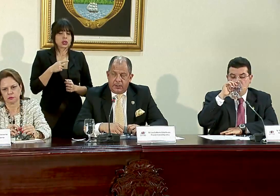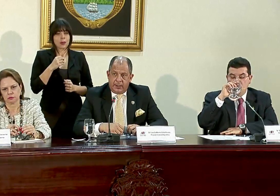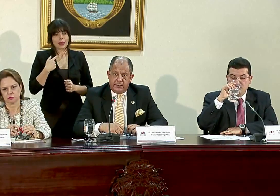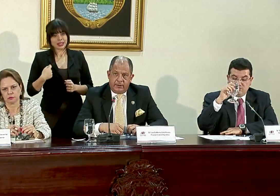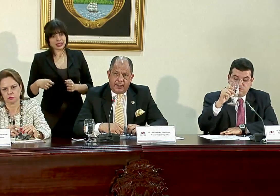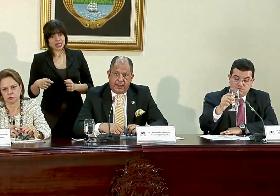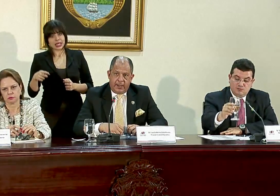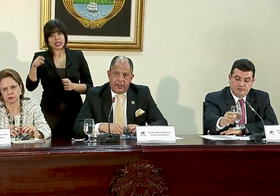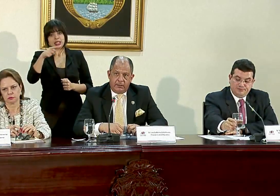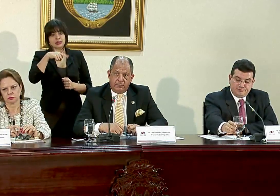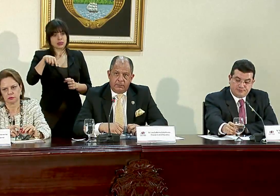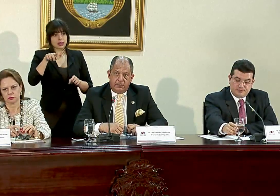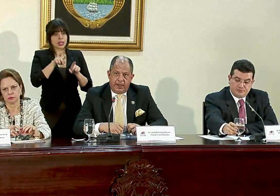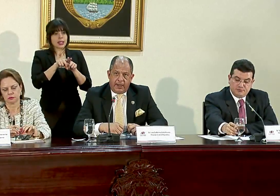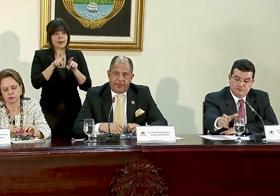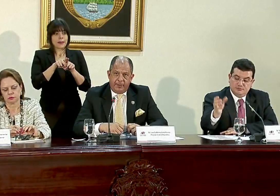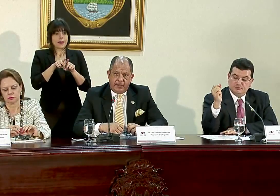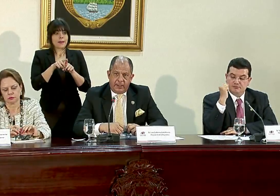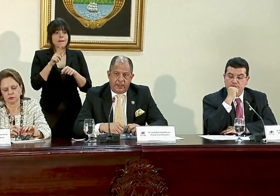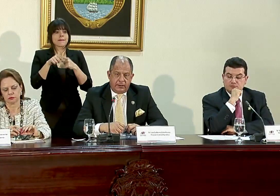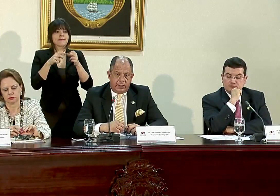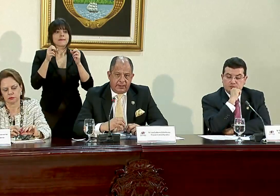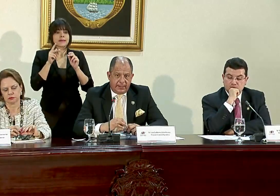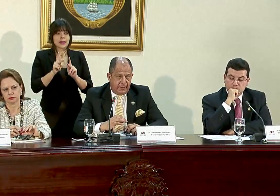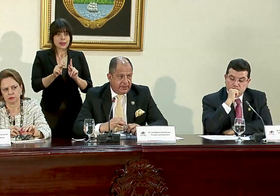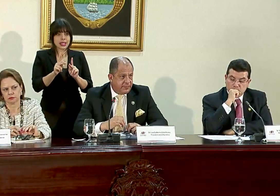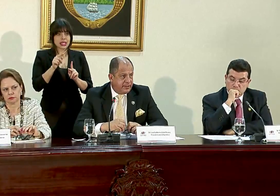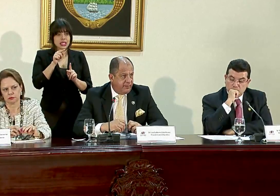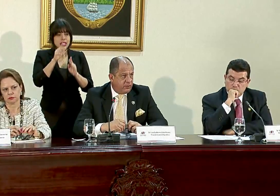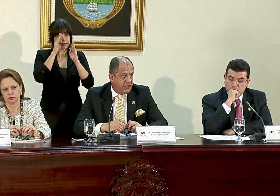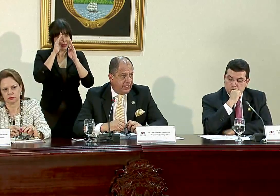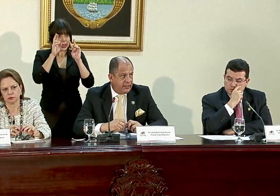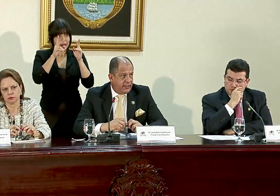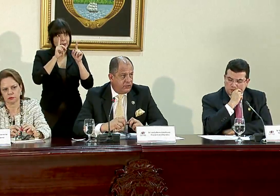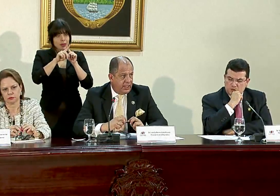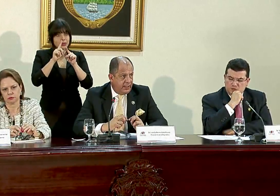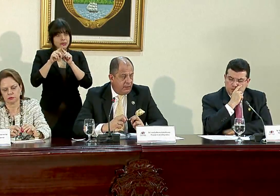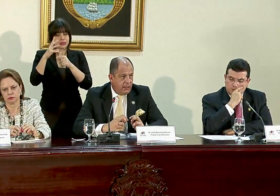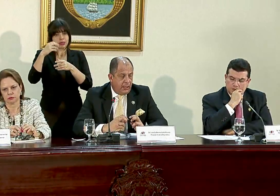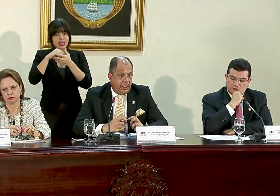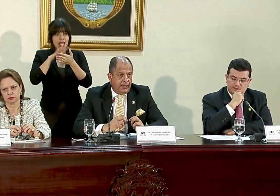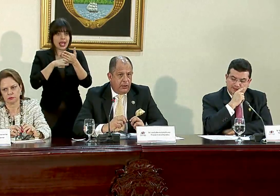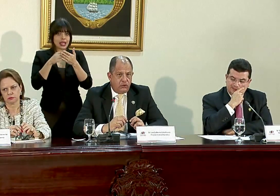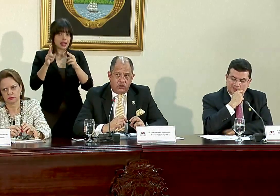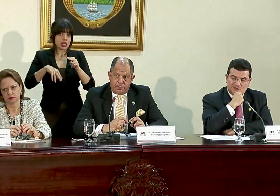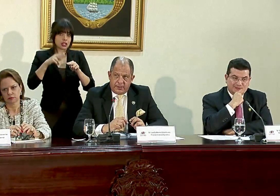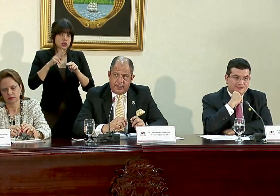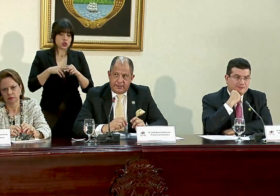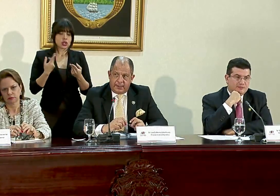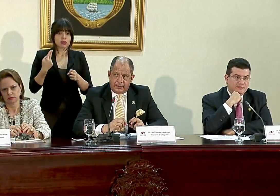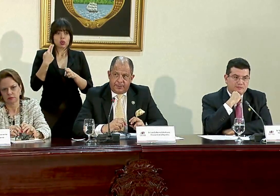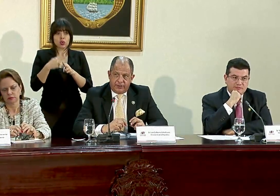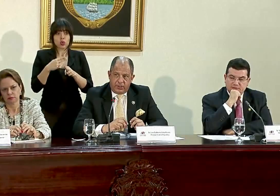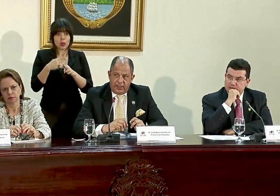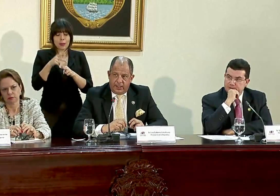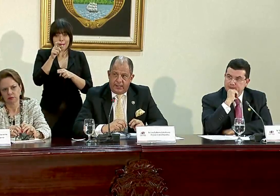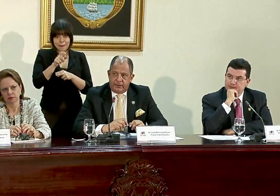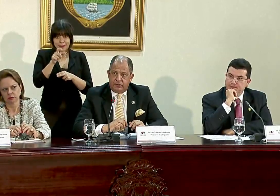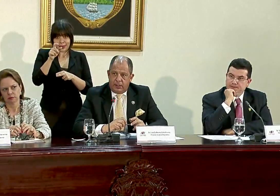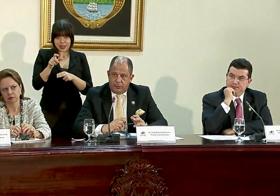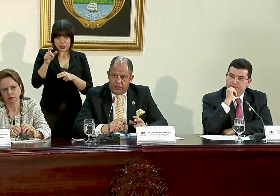también se van a van a permitir tratar temas específicos de la agenda nacional los nombres de esas